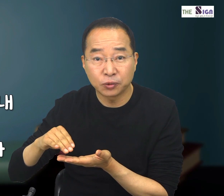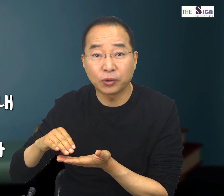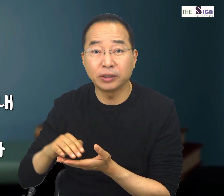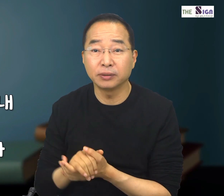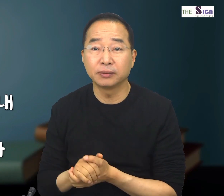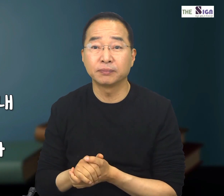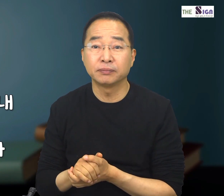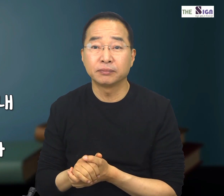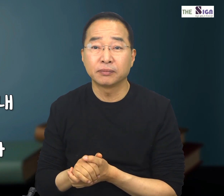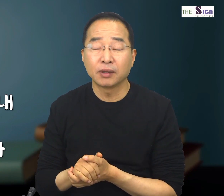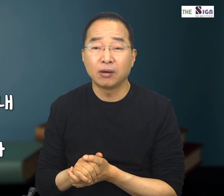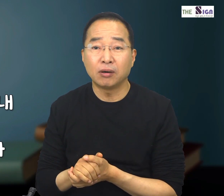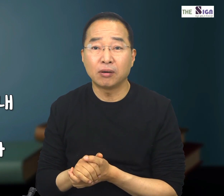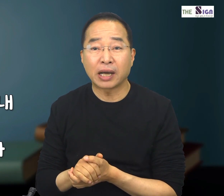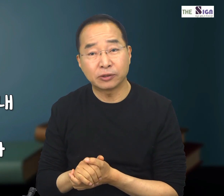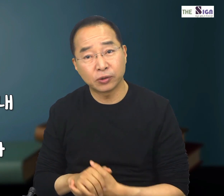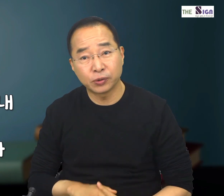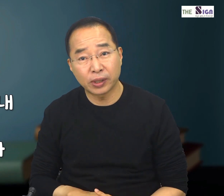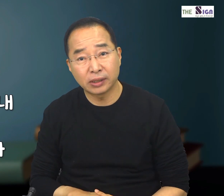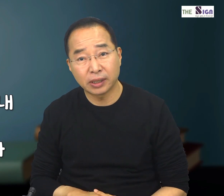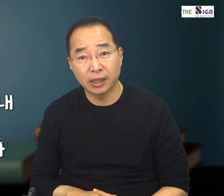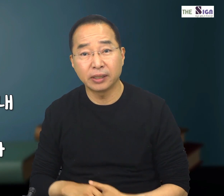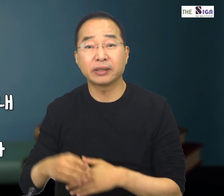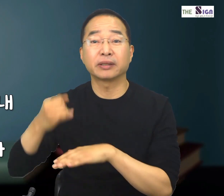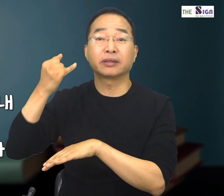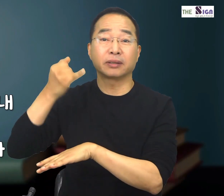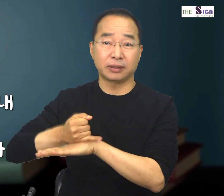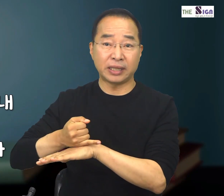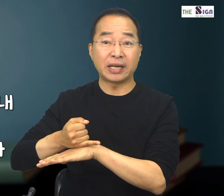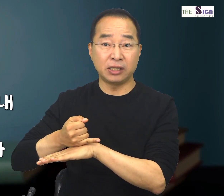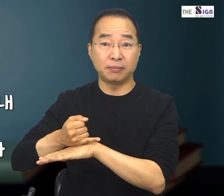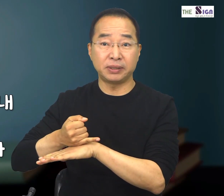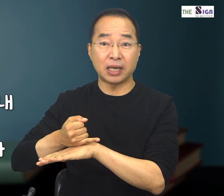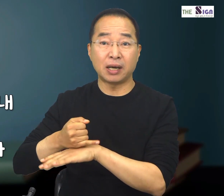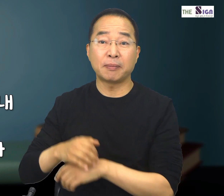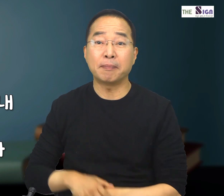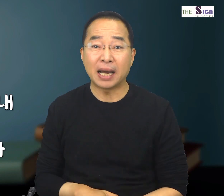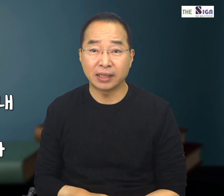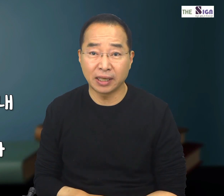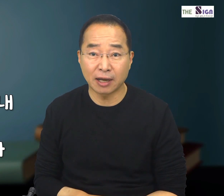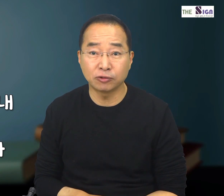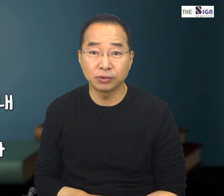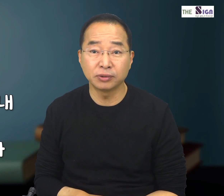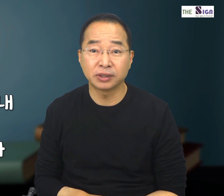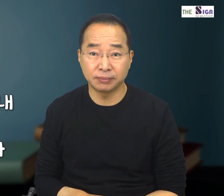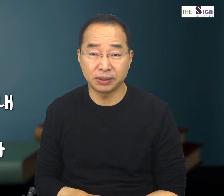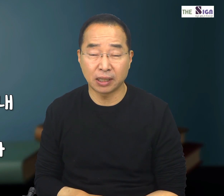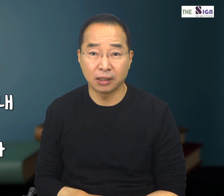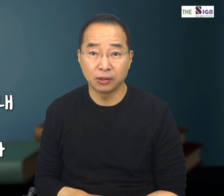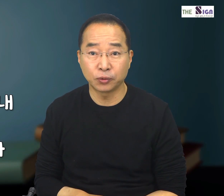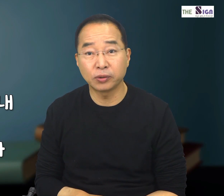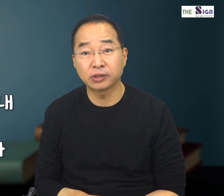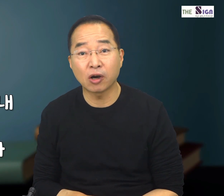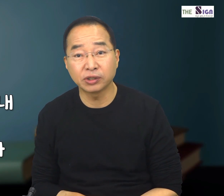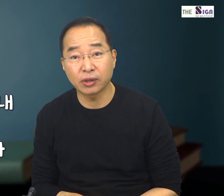또는 가족을 소개할 때 나는 이겁니다. 막내라고 씁니다. 또는